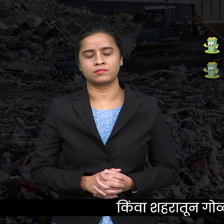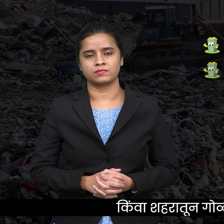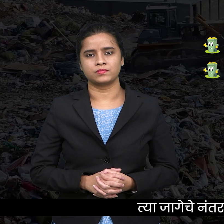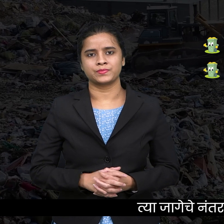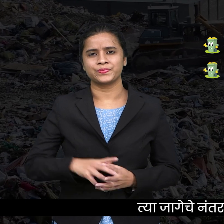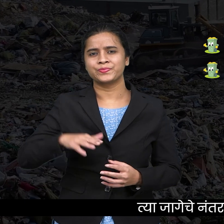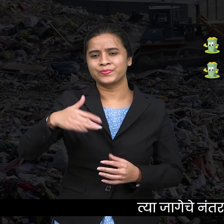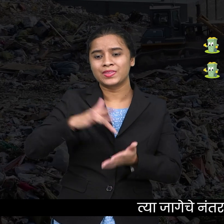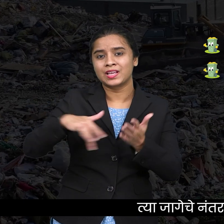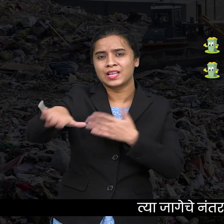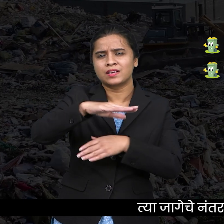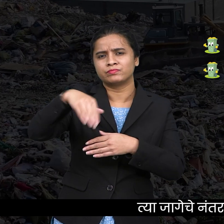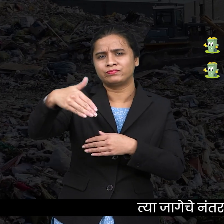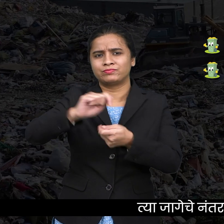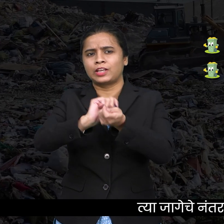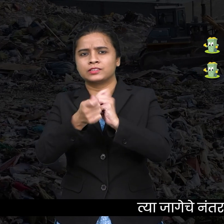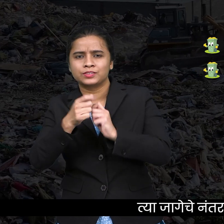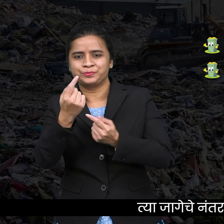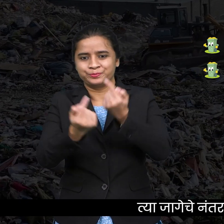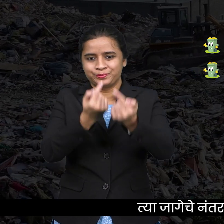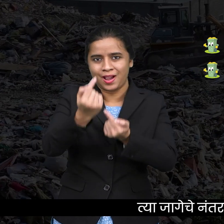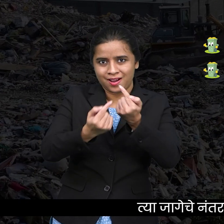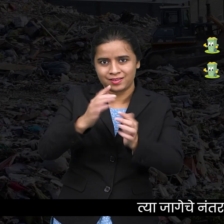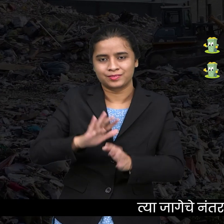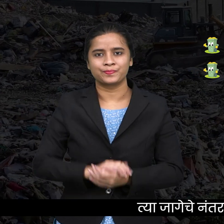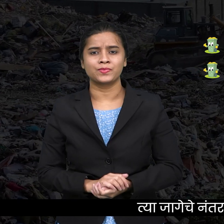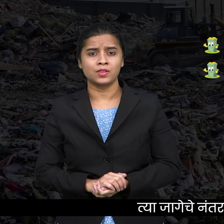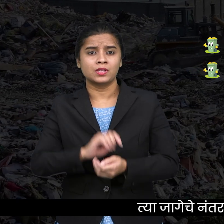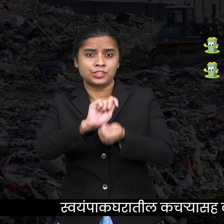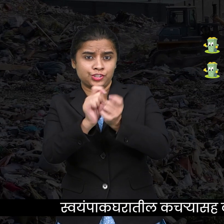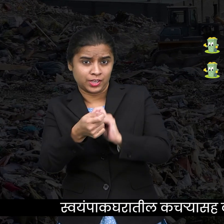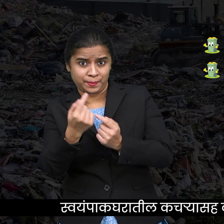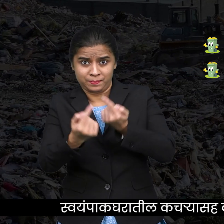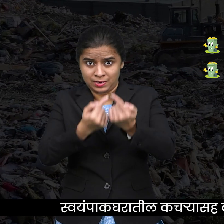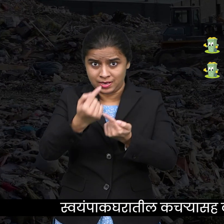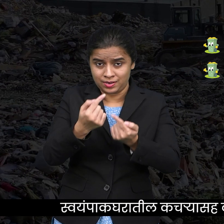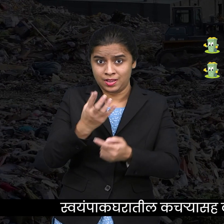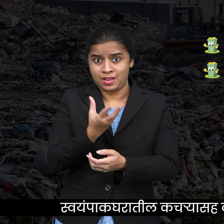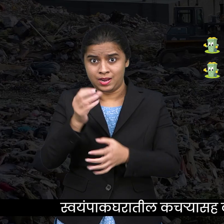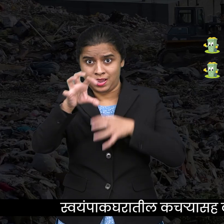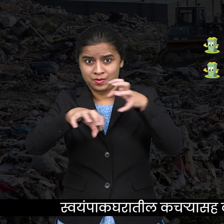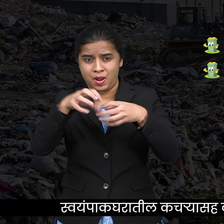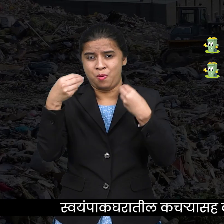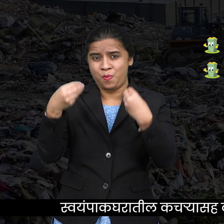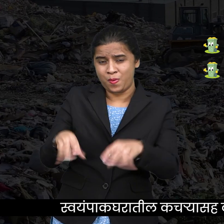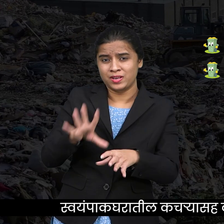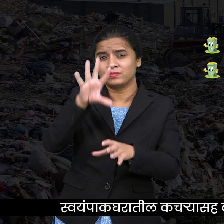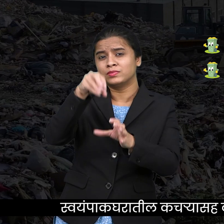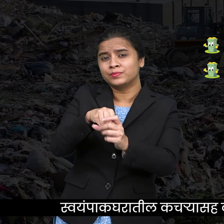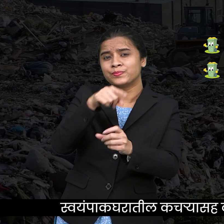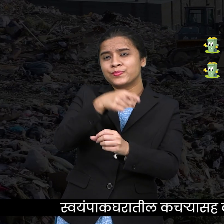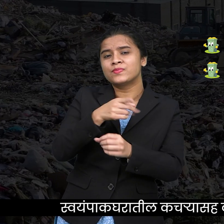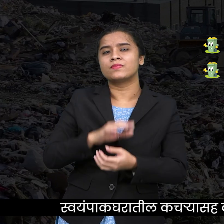त्या जागेचे नंतर उद्यानात रूपांतर केले जाते. स्वयंपाकघरातील कचऱ्यासह वनस्पती